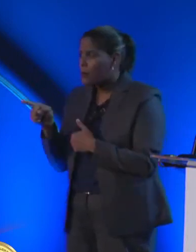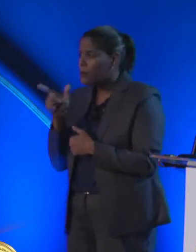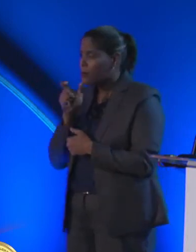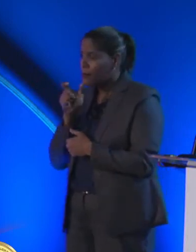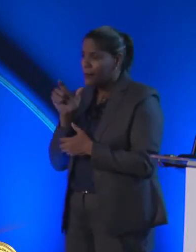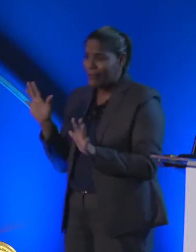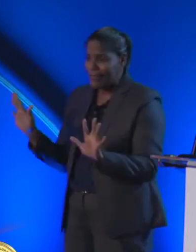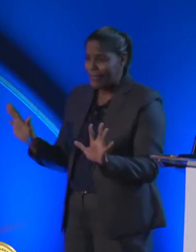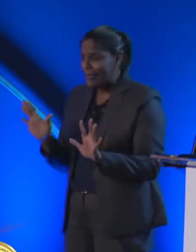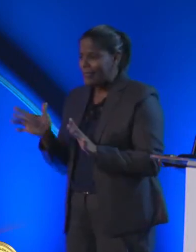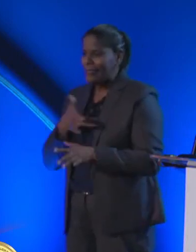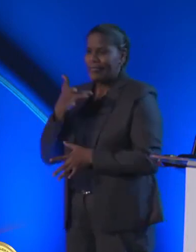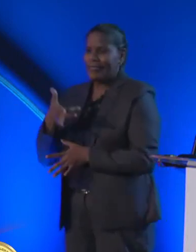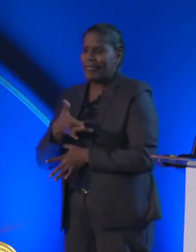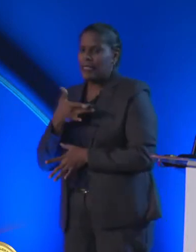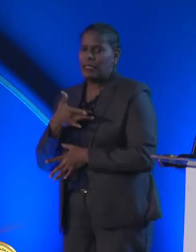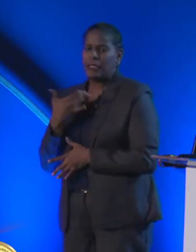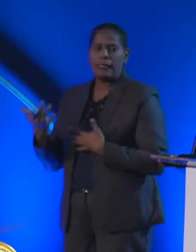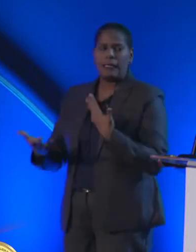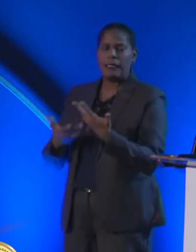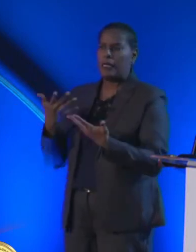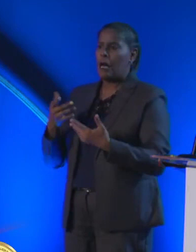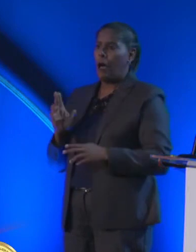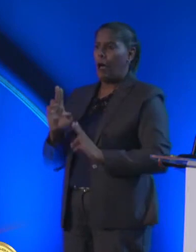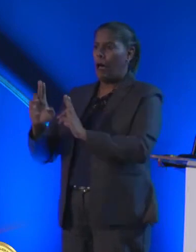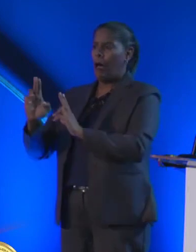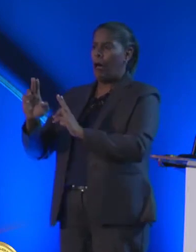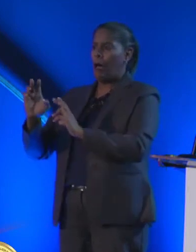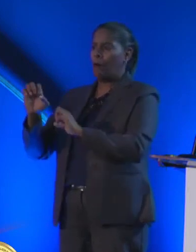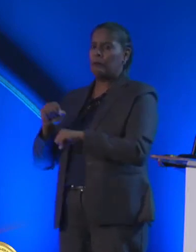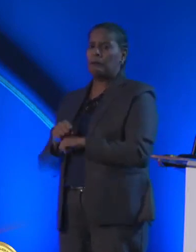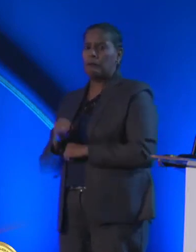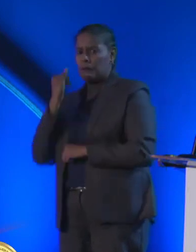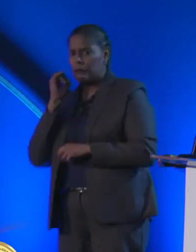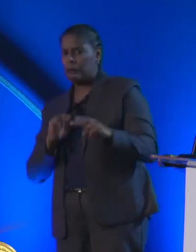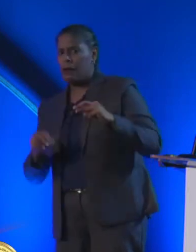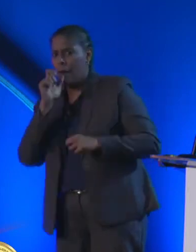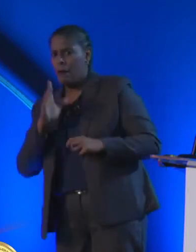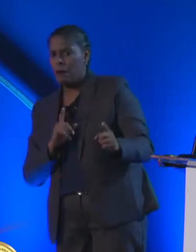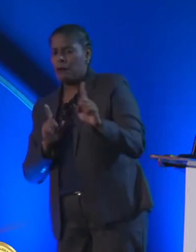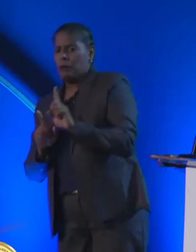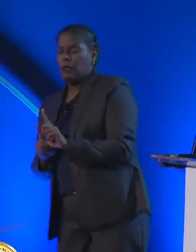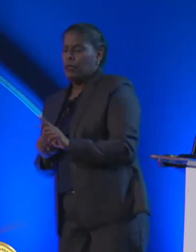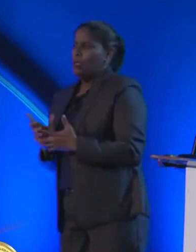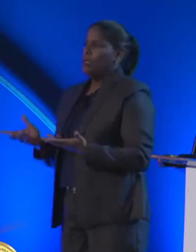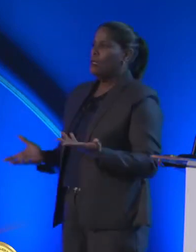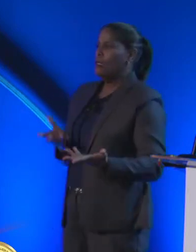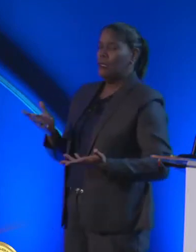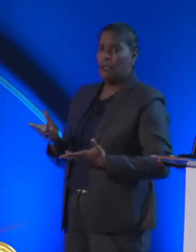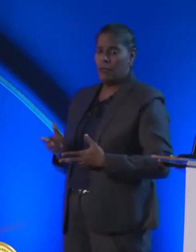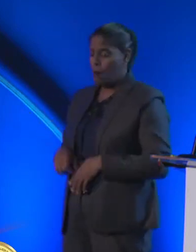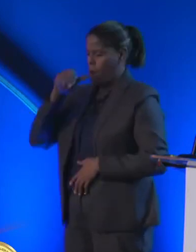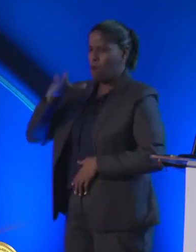todavía sienten que pierden privilegios consideran que cuando tenemos más